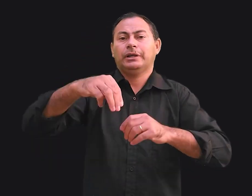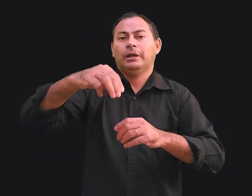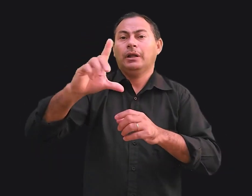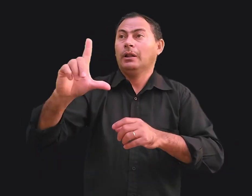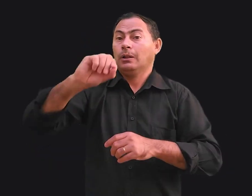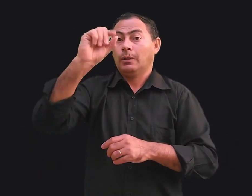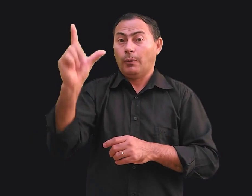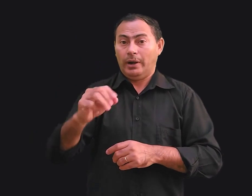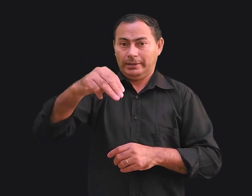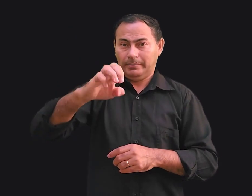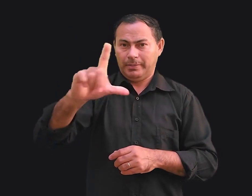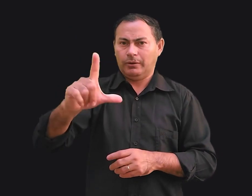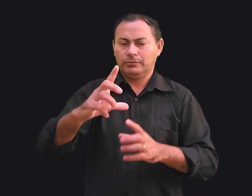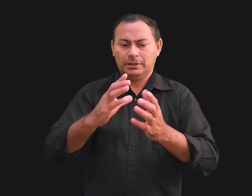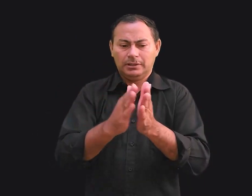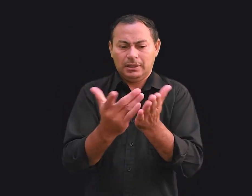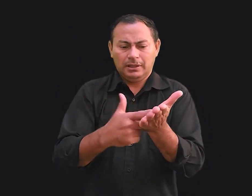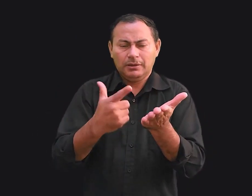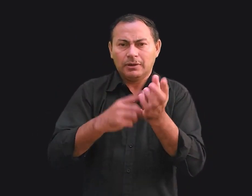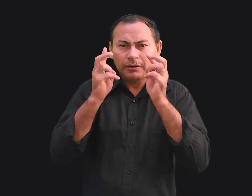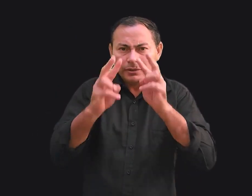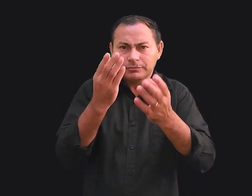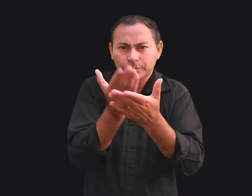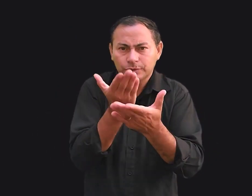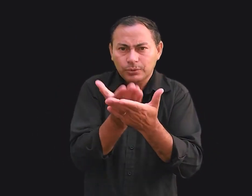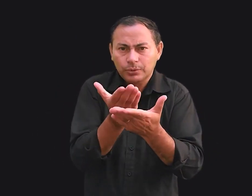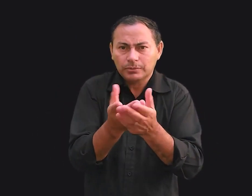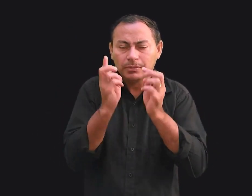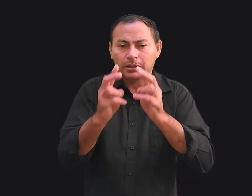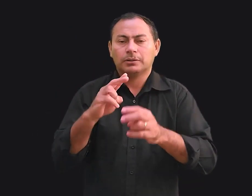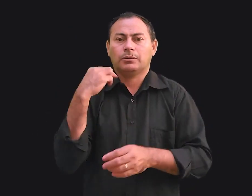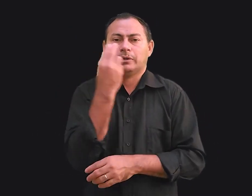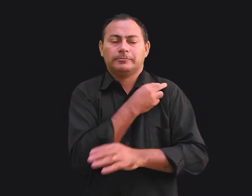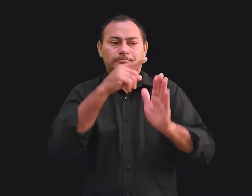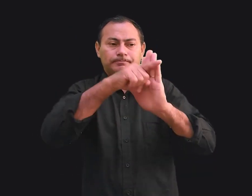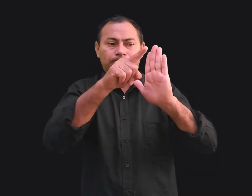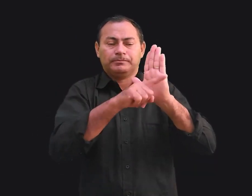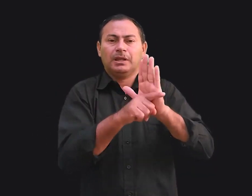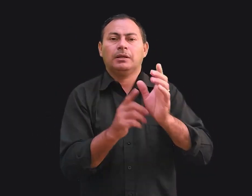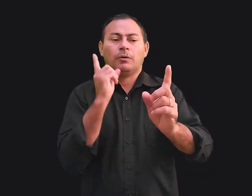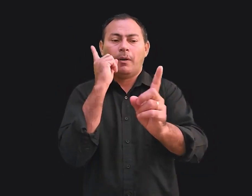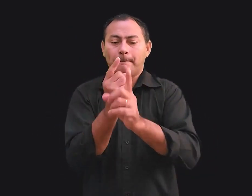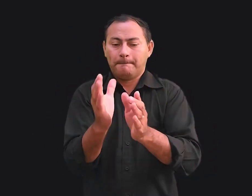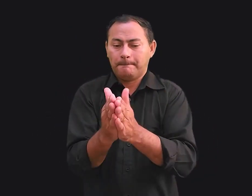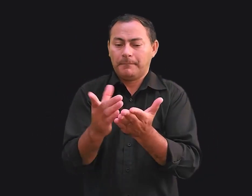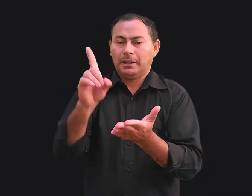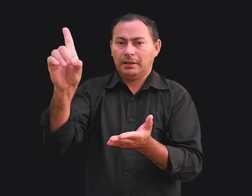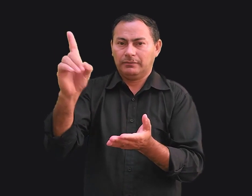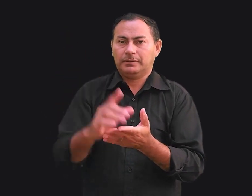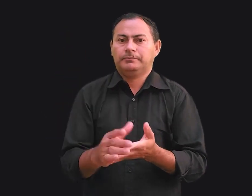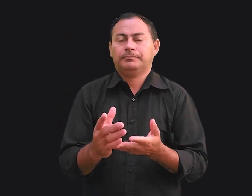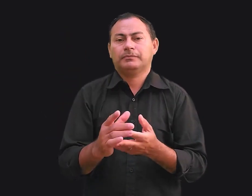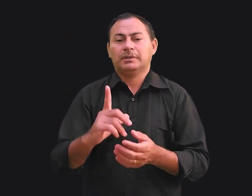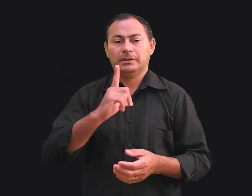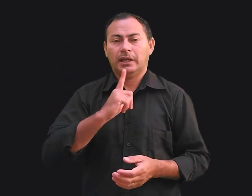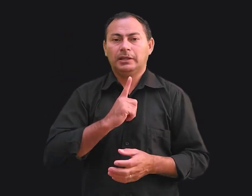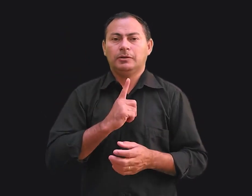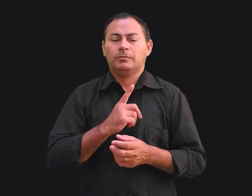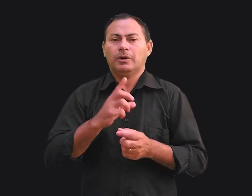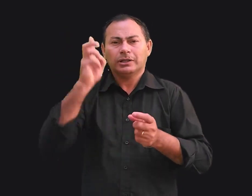Nesse livro, você deve ter ouvido o seu estudo em nosso programa Encontro com a Palavra. Existe uma